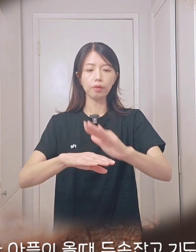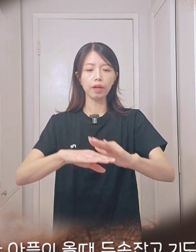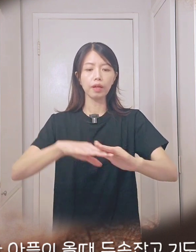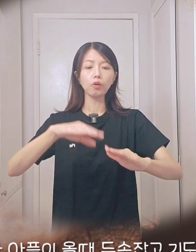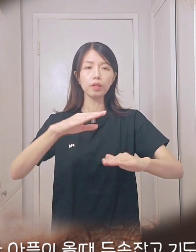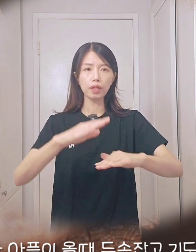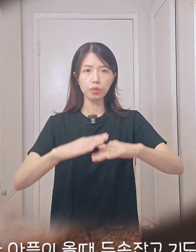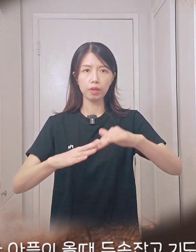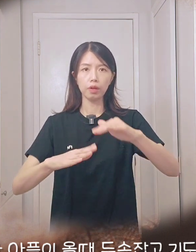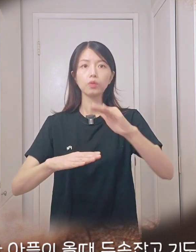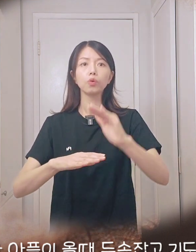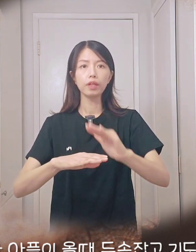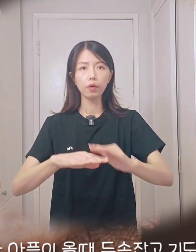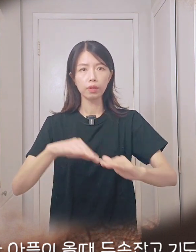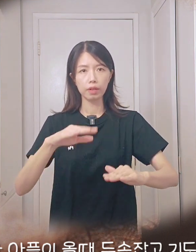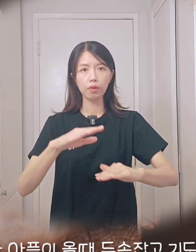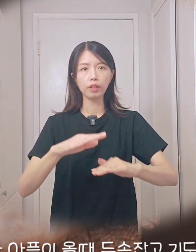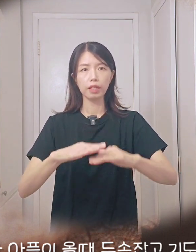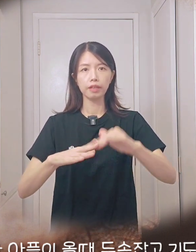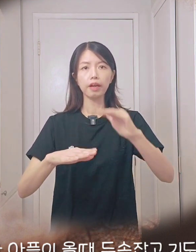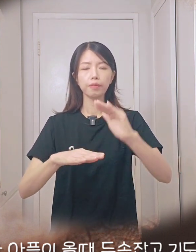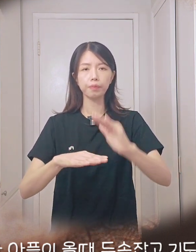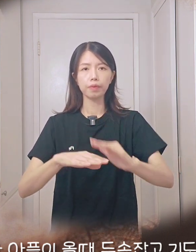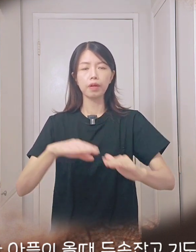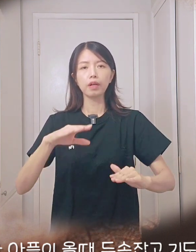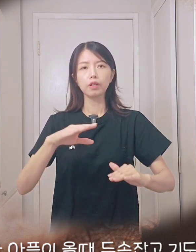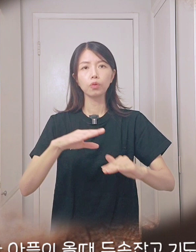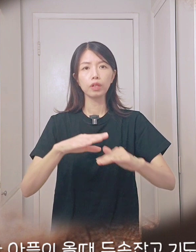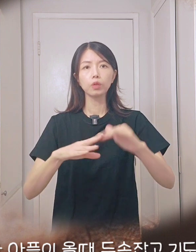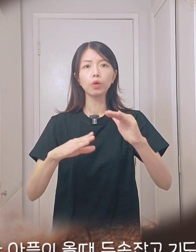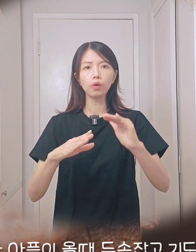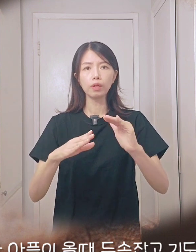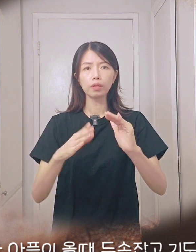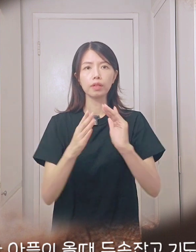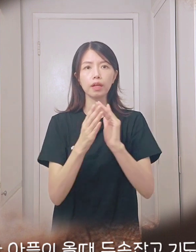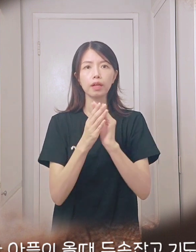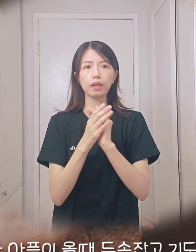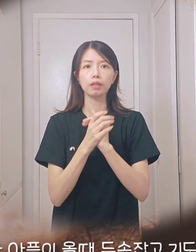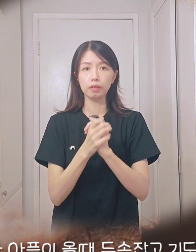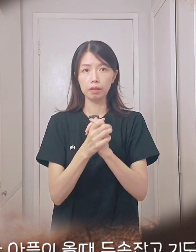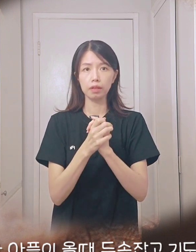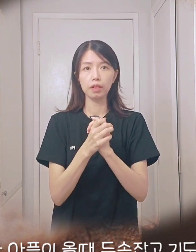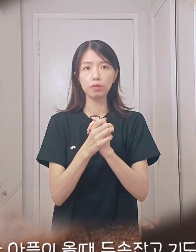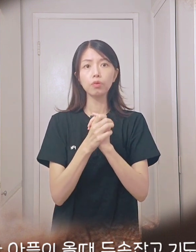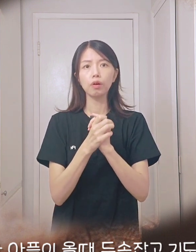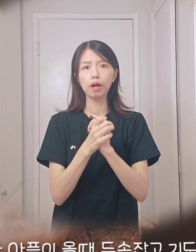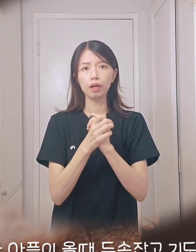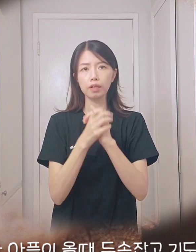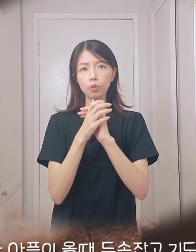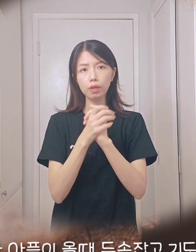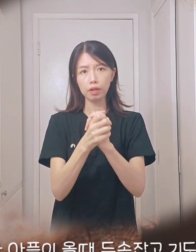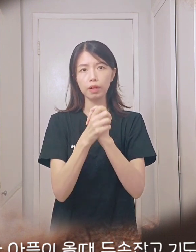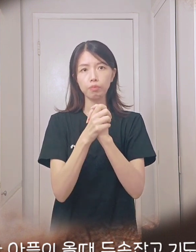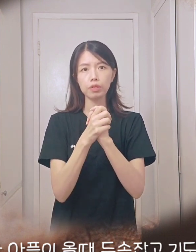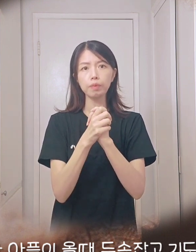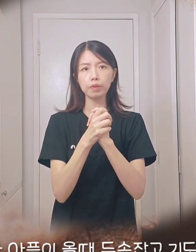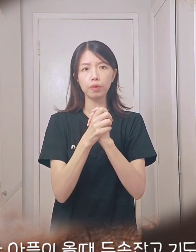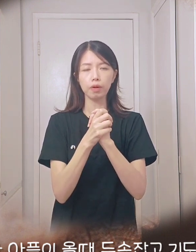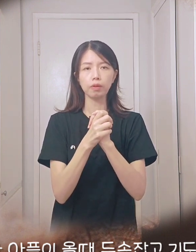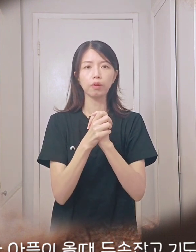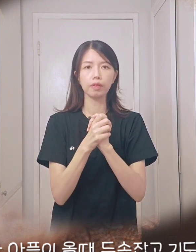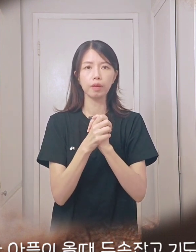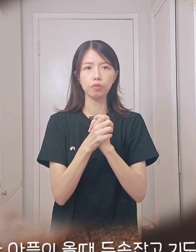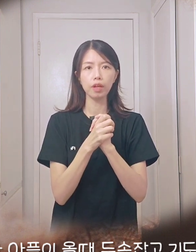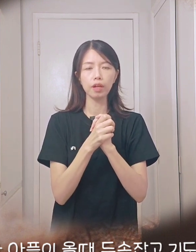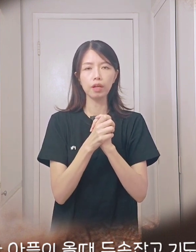양손을 이렇게 터치를 해줬어요. 손이라고 한 뜻의 수어가 되는데요. 그리고 기도라고 한 뜻의 이 수어가 이 손을 이렇게 붙잡는